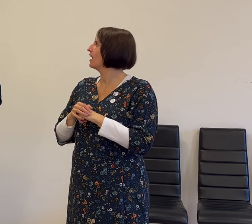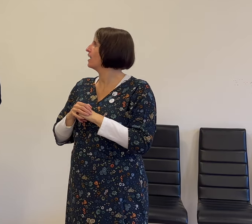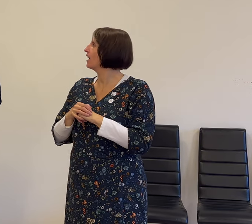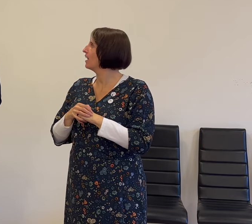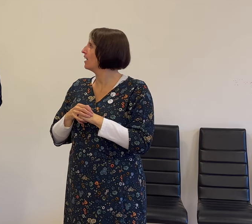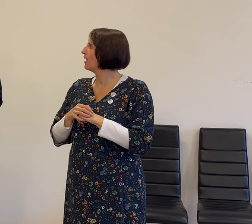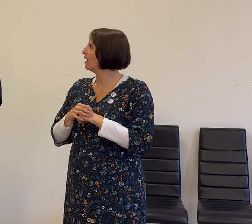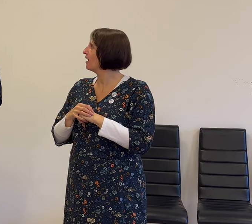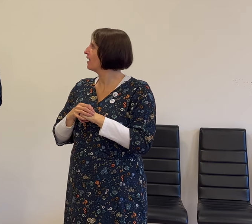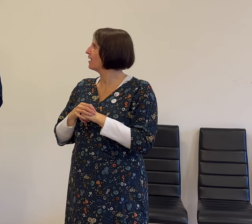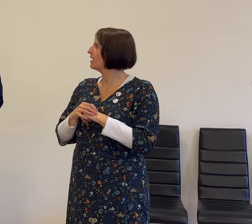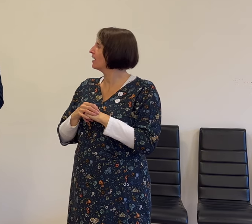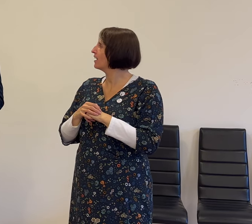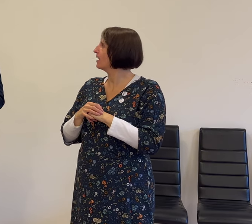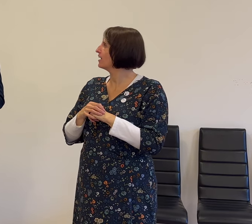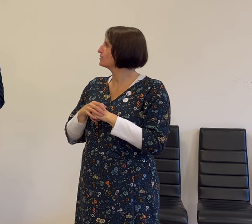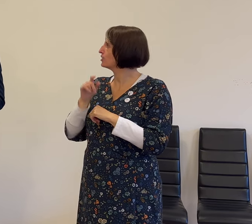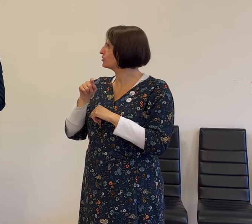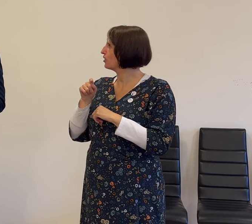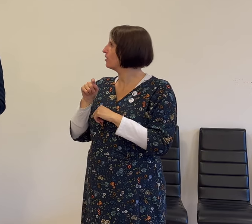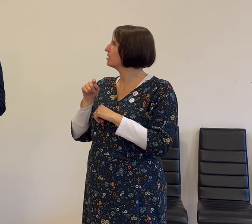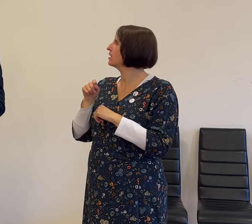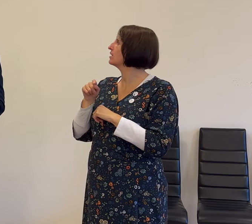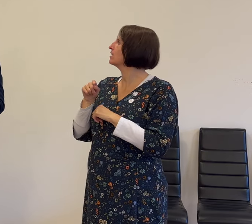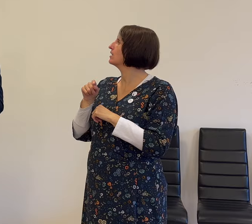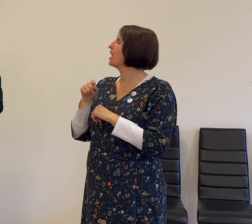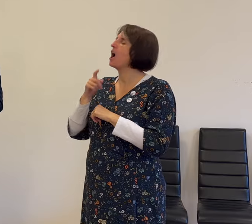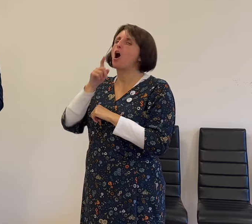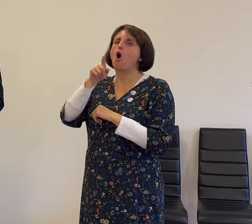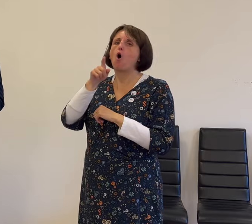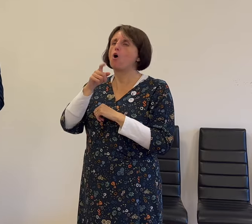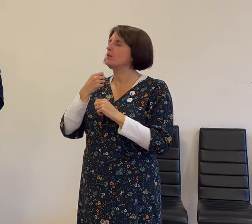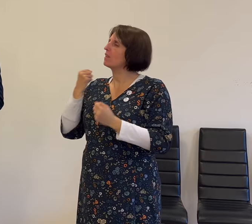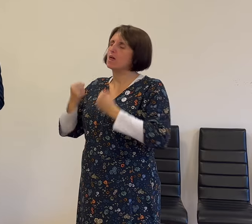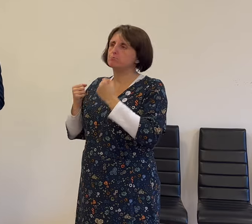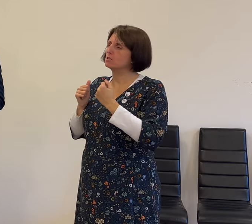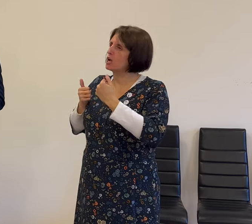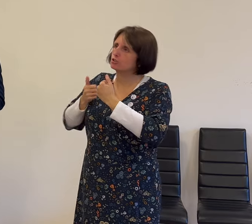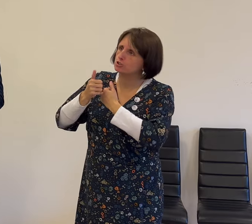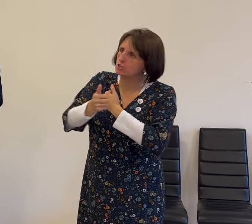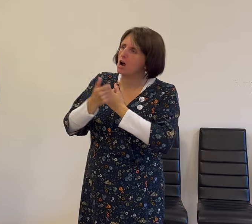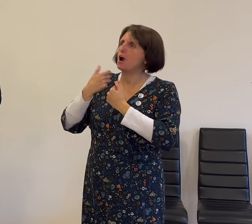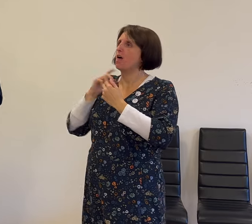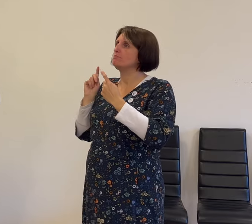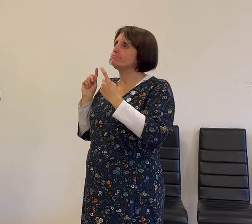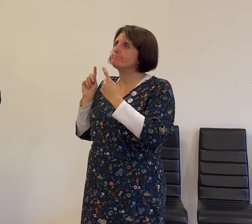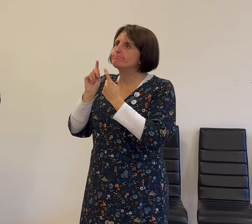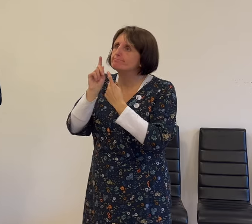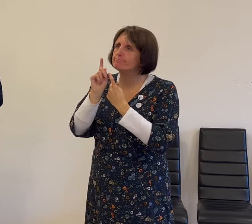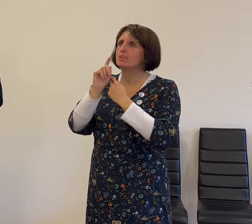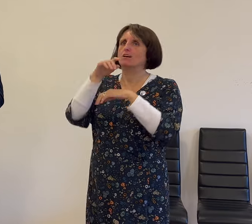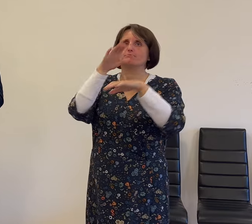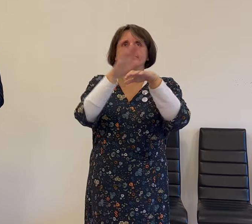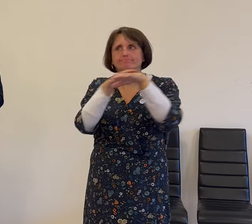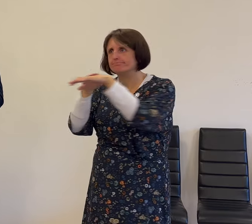Neběží, aby je někoho praštil. On jenom vyjde z těch řad. a na Izraelce padne